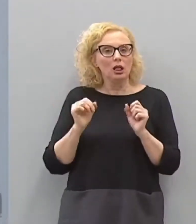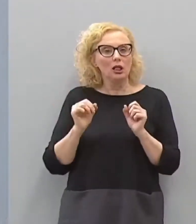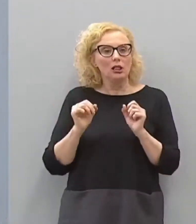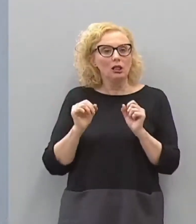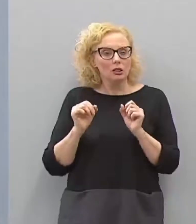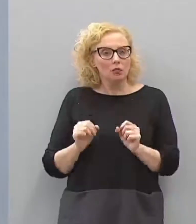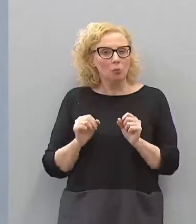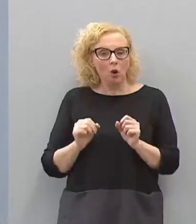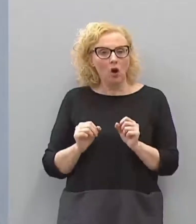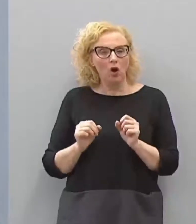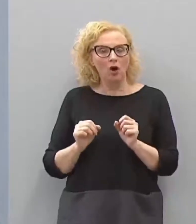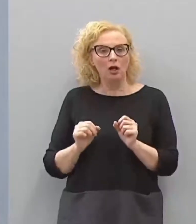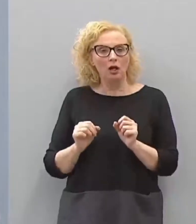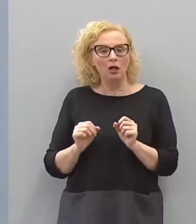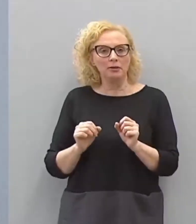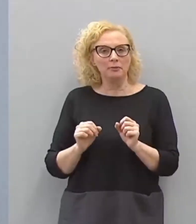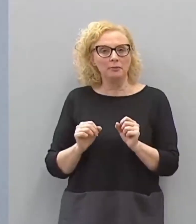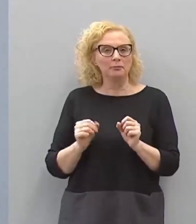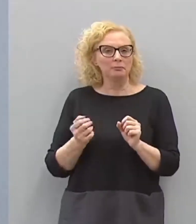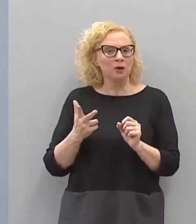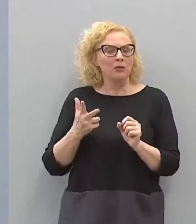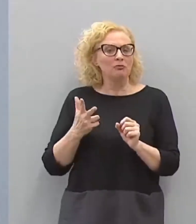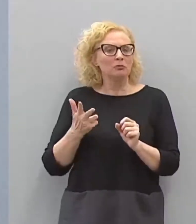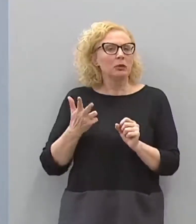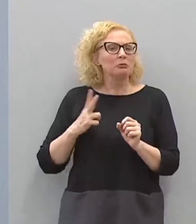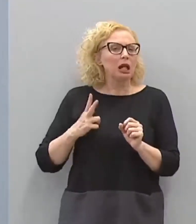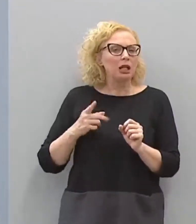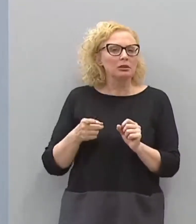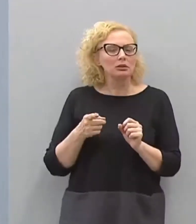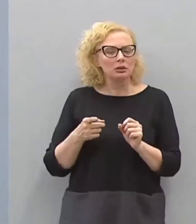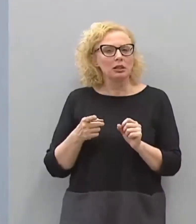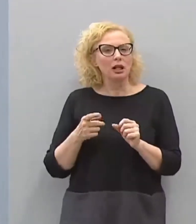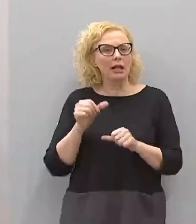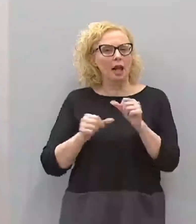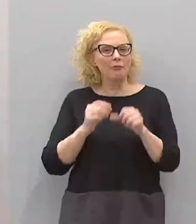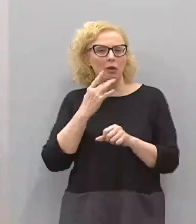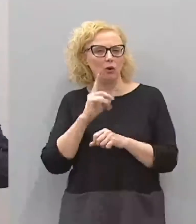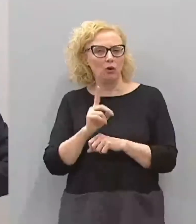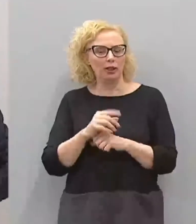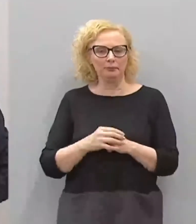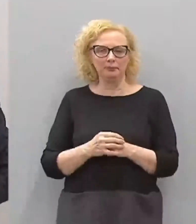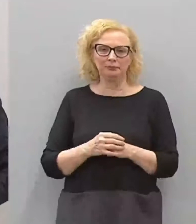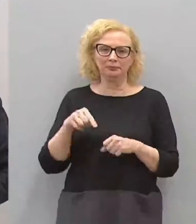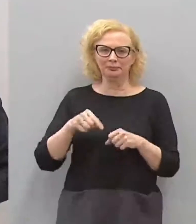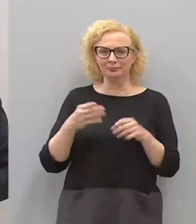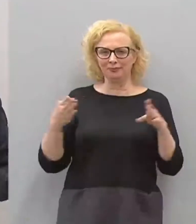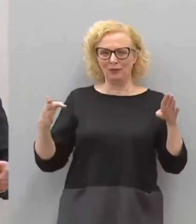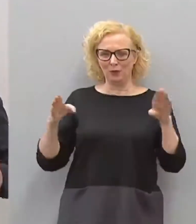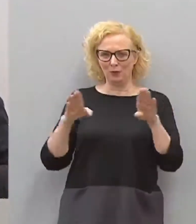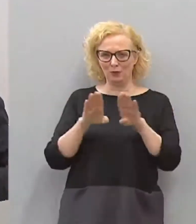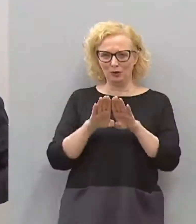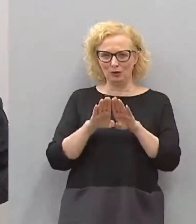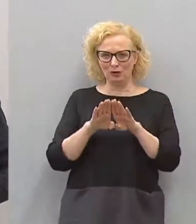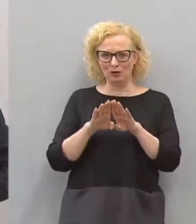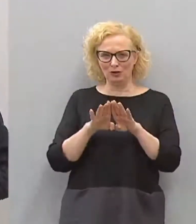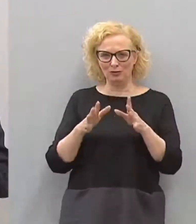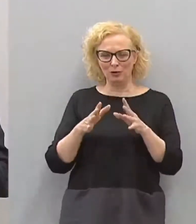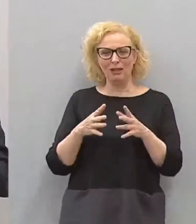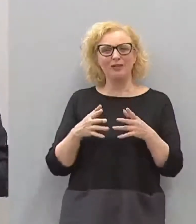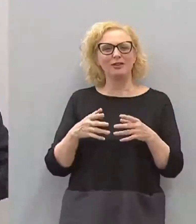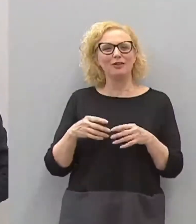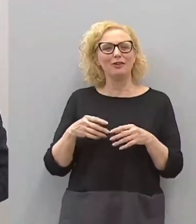diciamo siamo fiduciosi che questo possa non accadere ecco siamo in chiusura presidente di solito le conferenze di giunta si